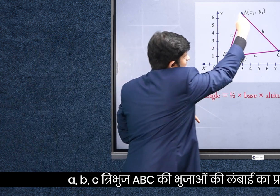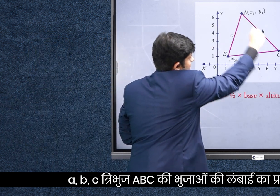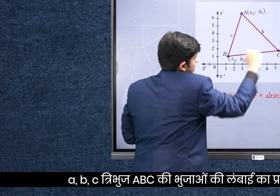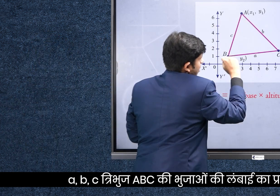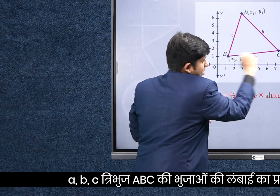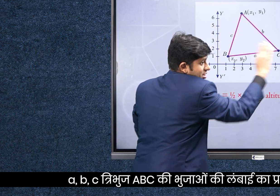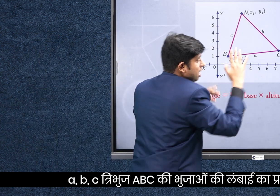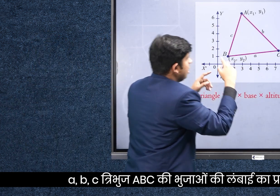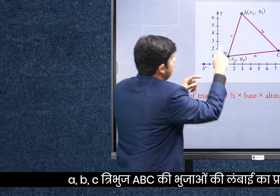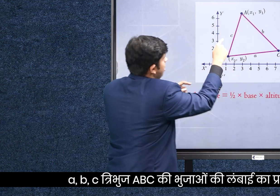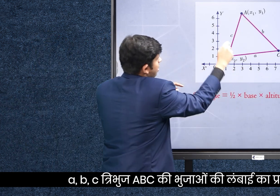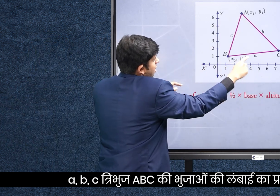है।